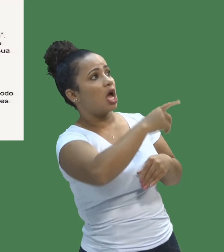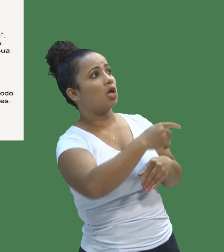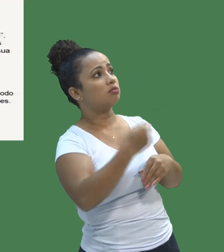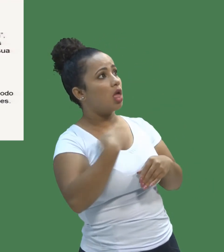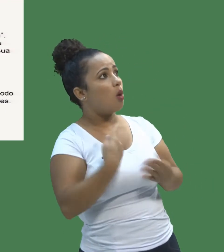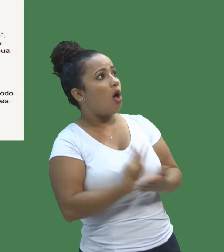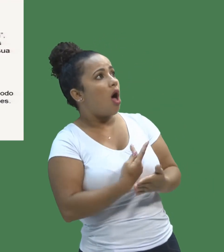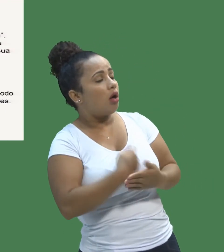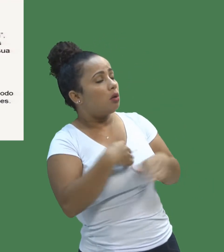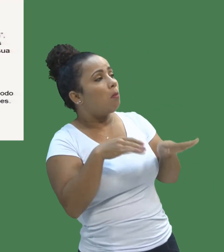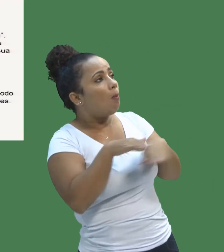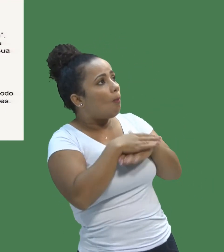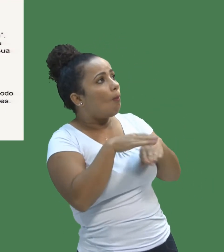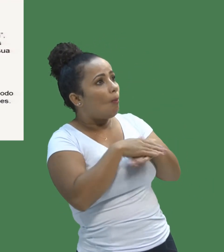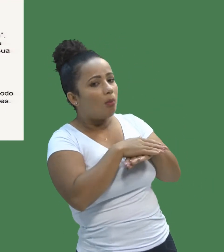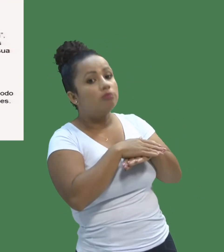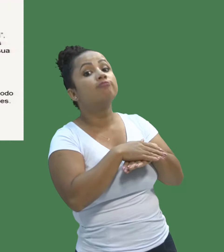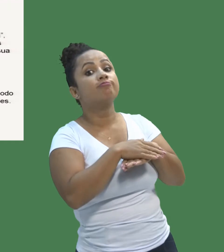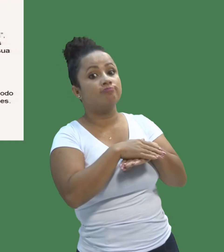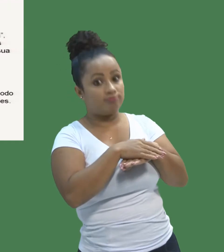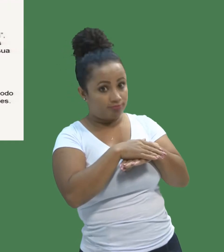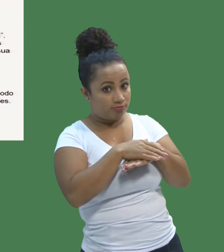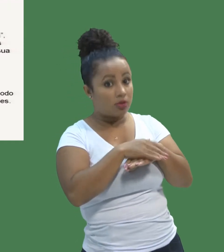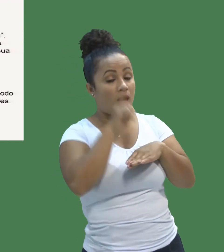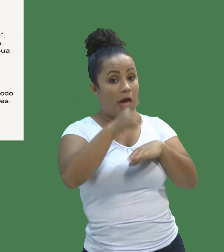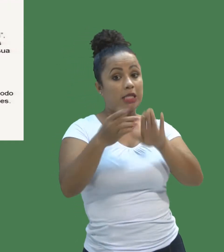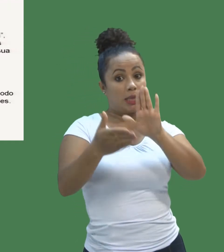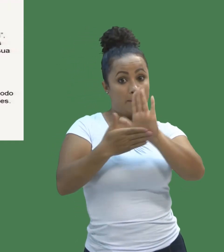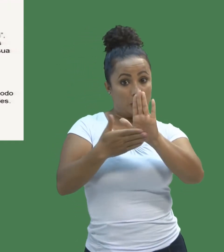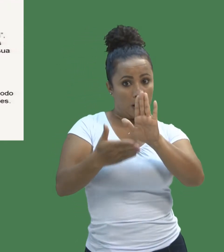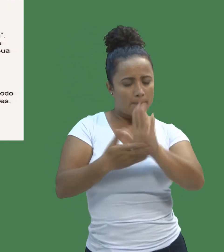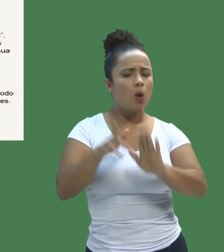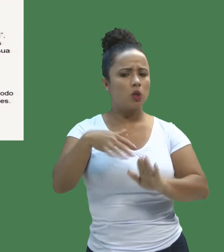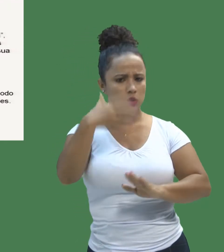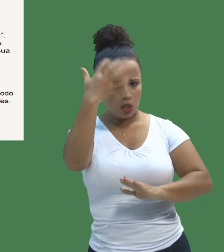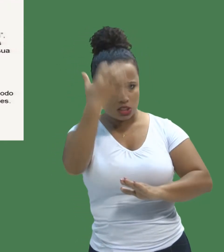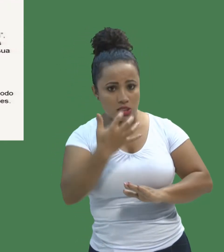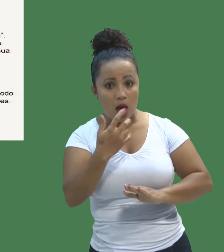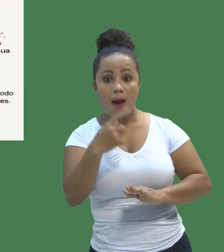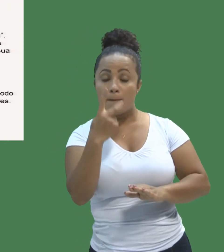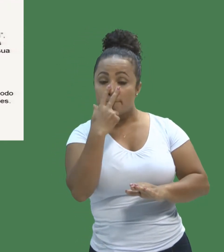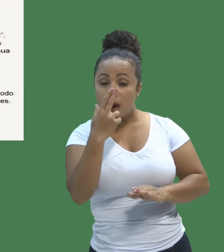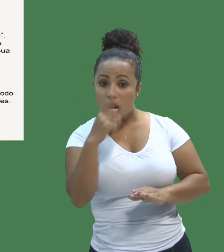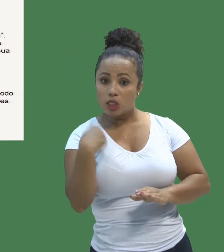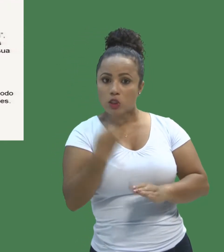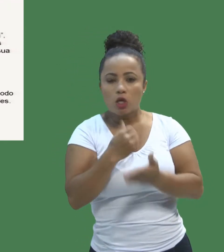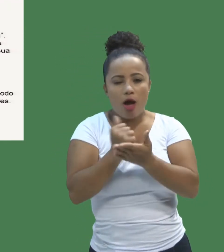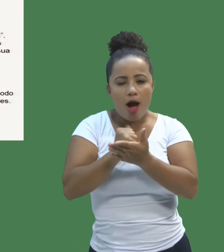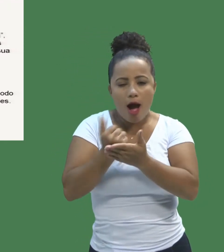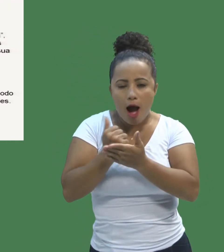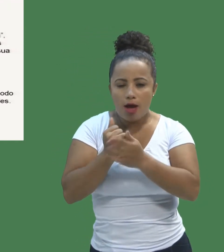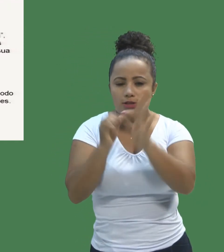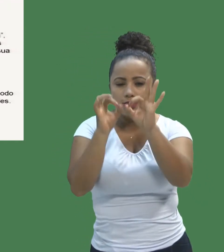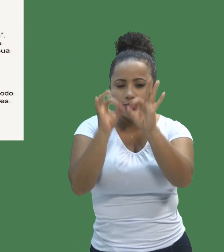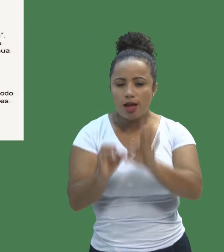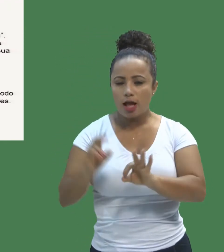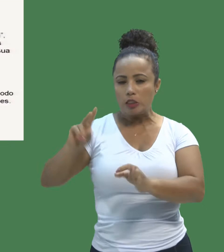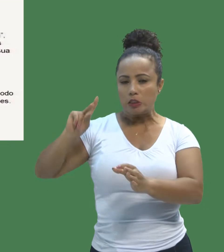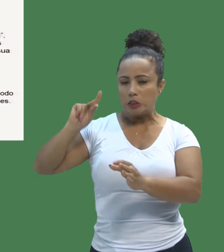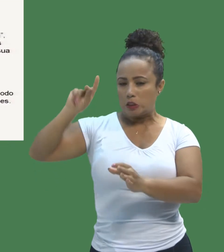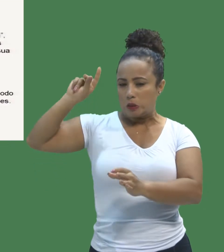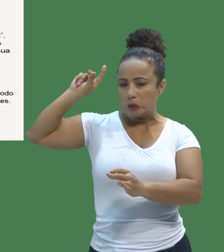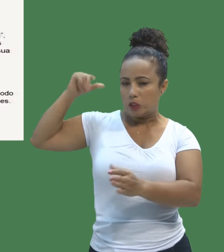da ideologia é tão sério que o trabalho de condicionamento é tão bem feito e